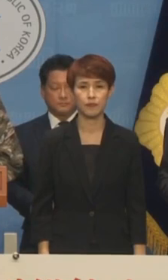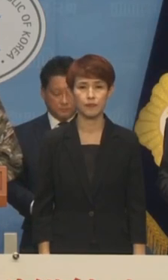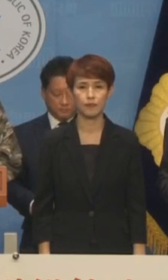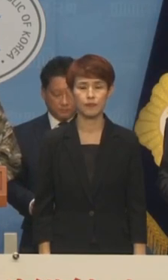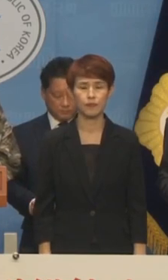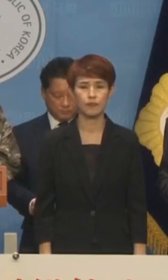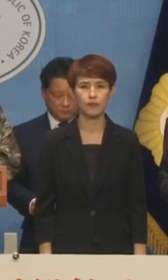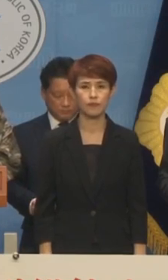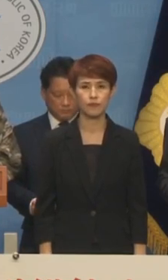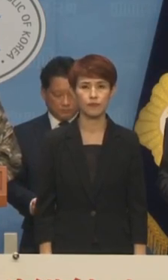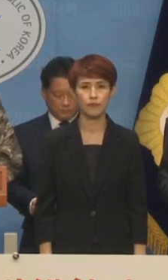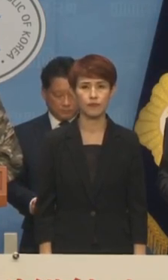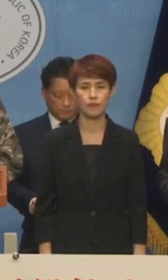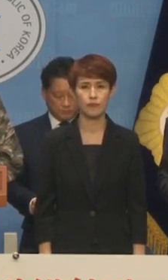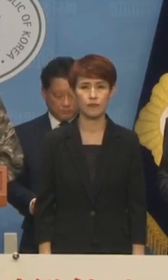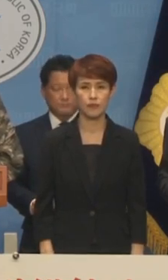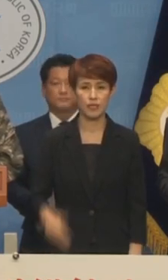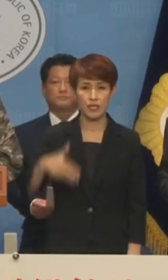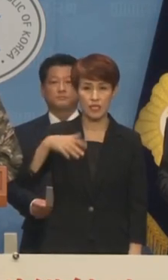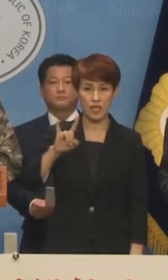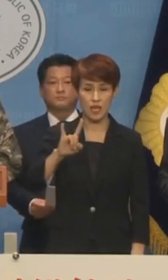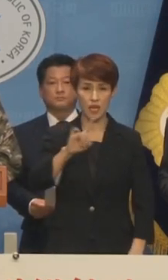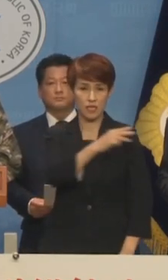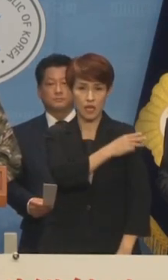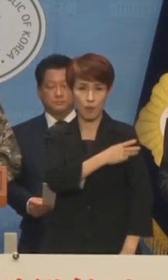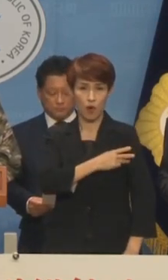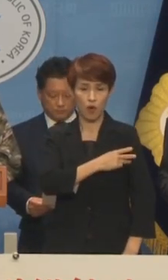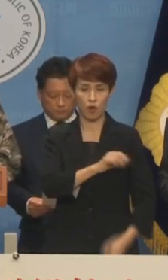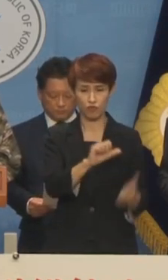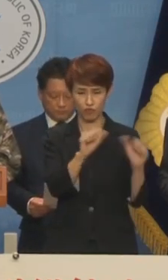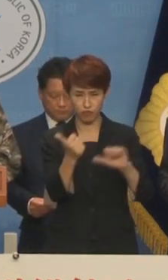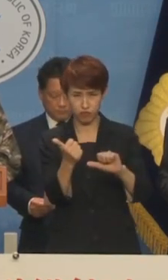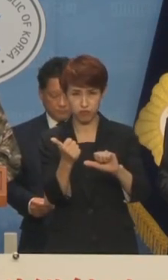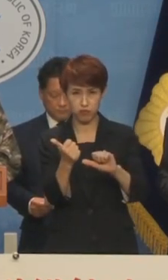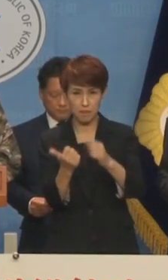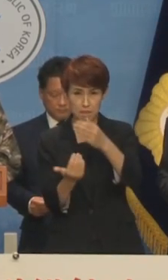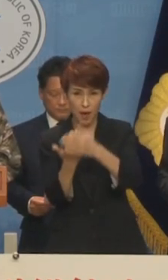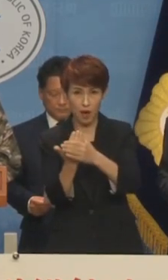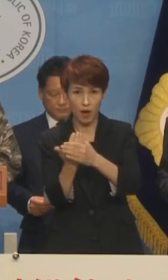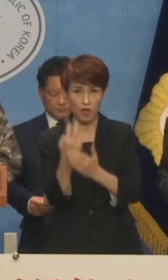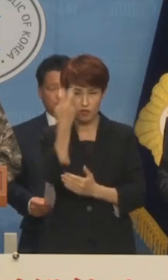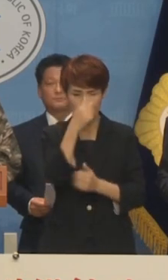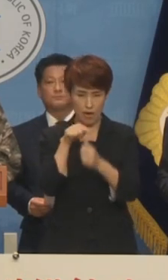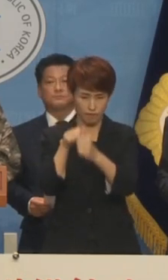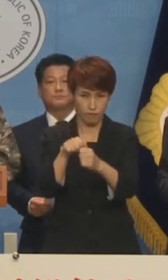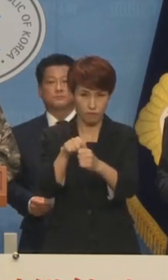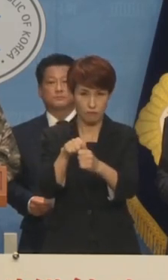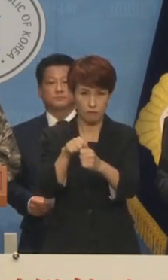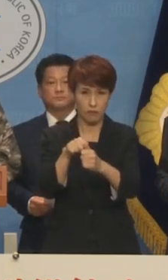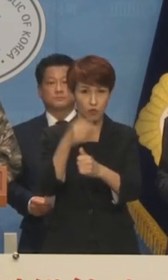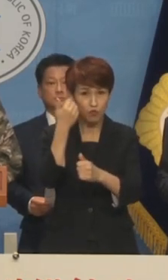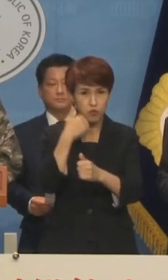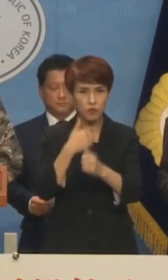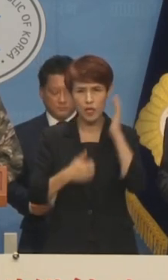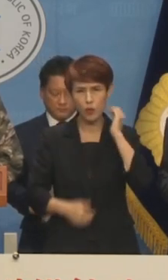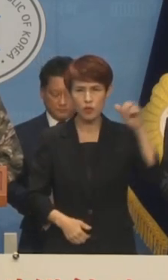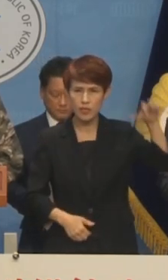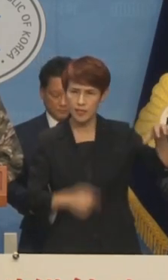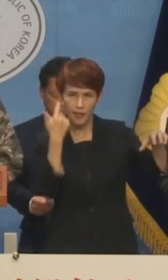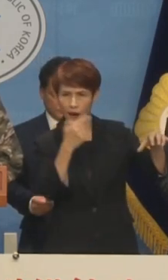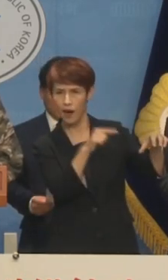기자회견문 최상병 순직 사건 수사 방해의 최종 빌런은 대통령실인가?